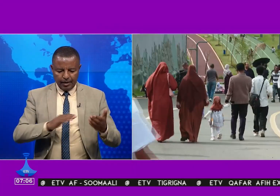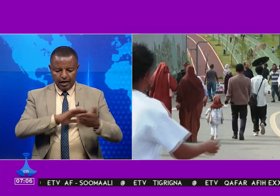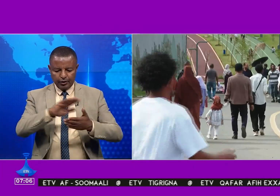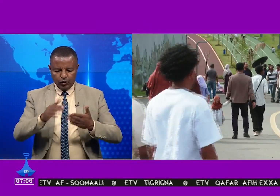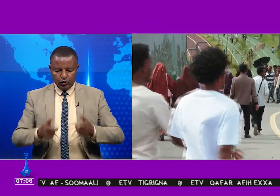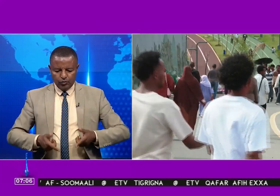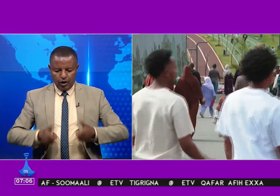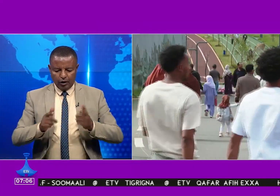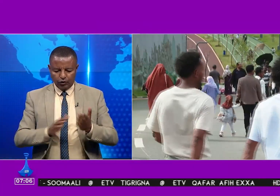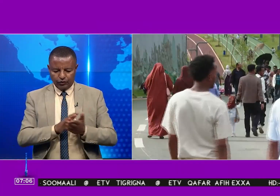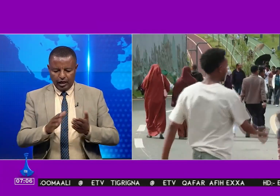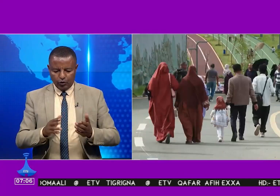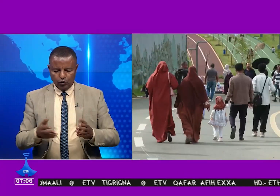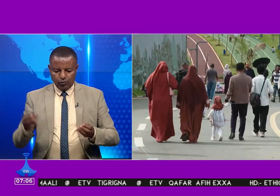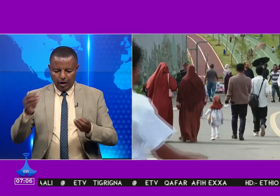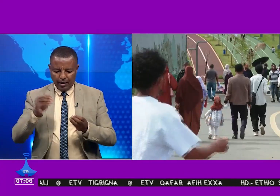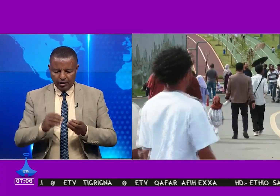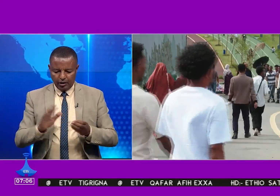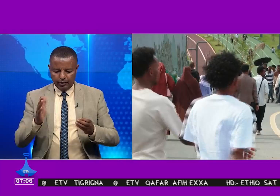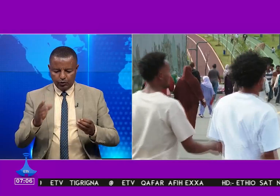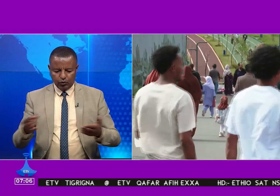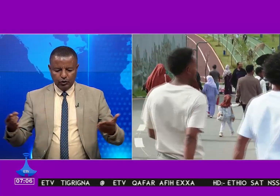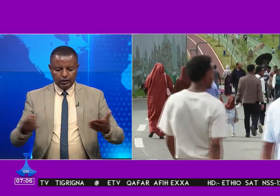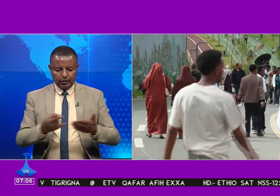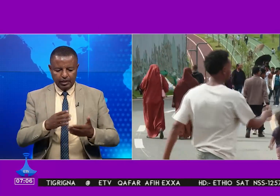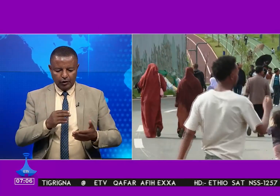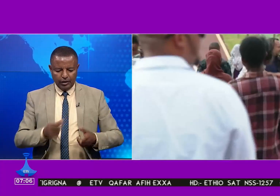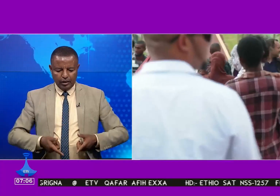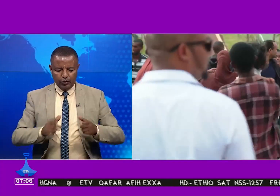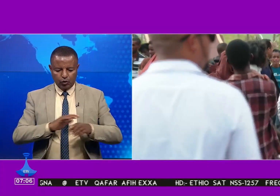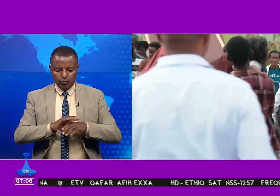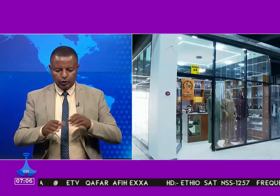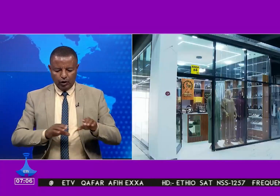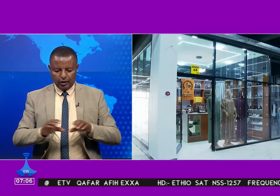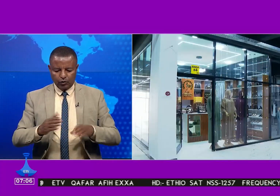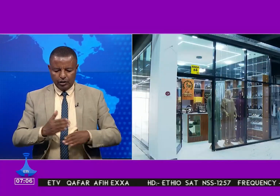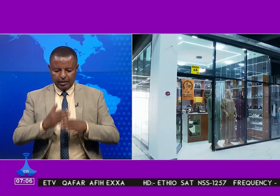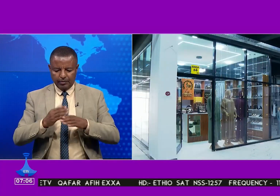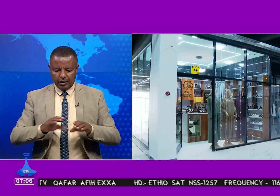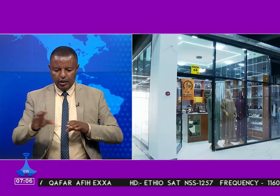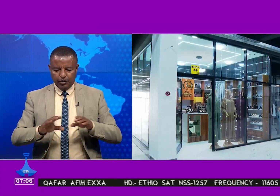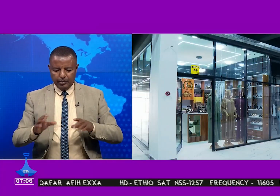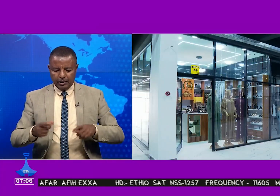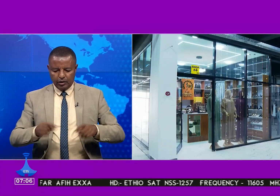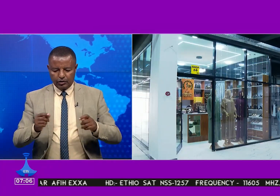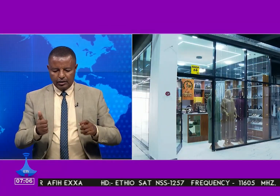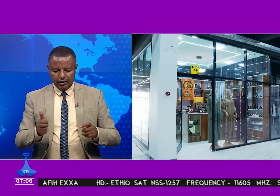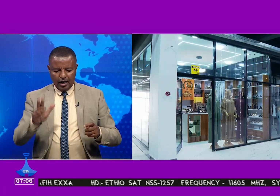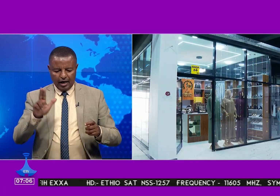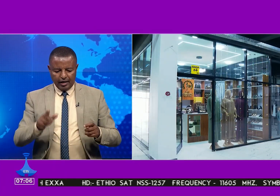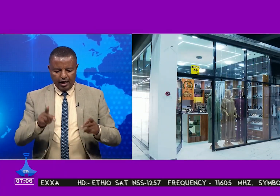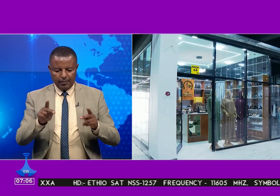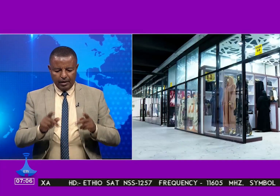አበባ የሁሉም ነዋሪዎች ፍላጎት ባማከለ መልኩ ዘመናዊና ለኑሮ ምቹ አድርጎ ለመገንባት በሚደረገው